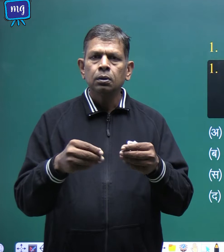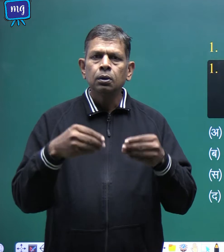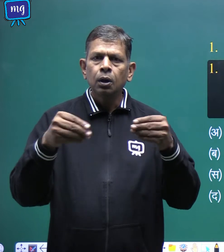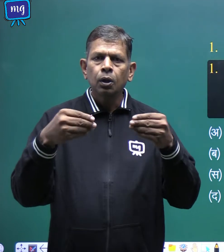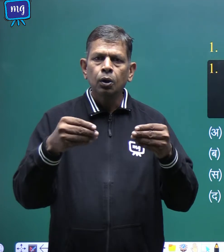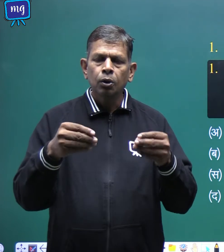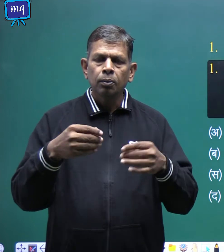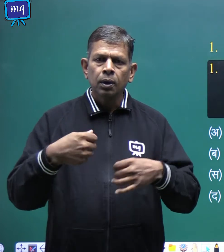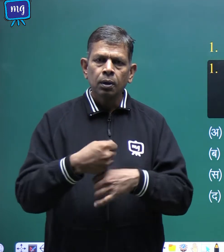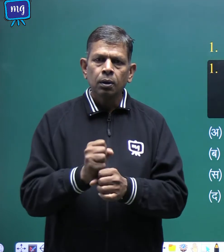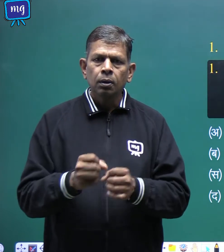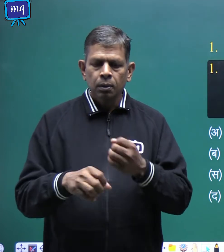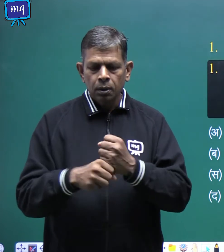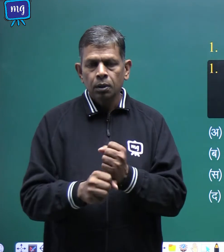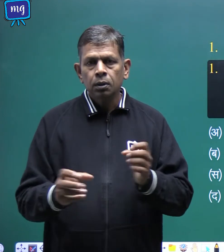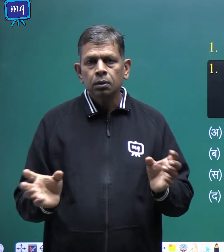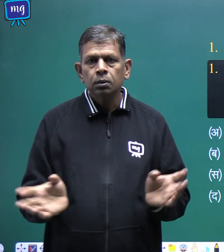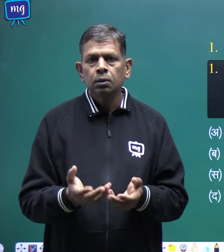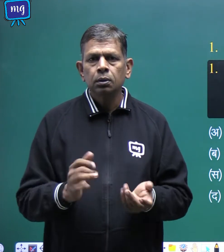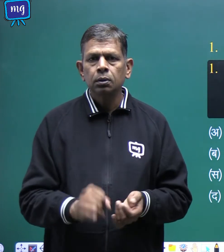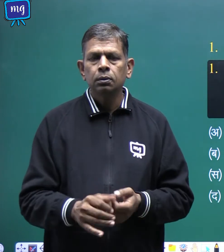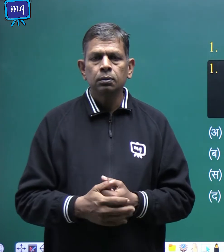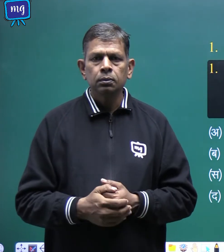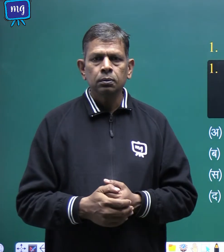परिवर्तित किया जा सकता है?